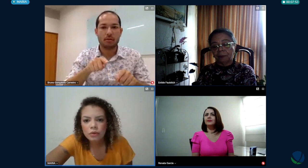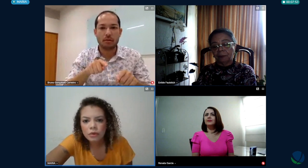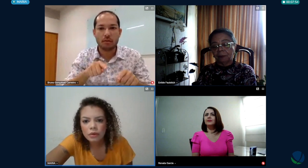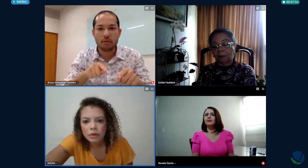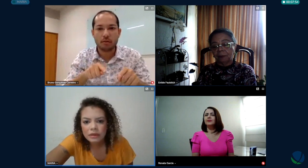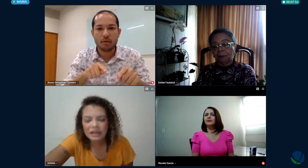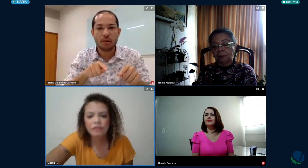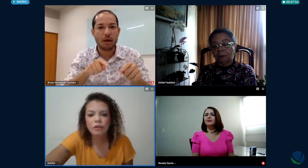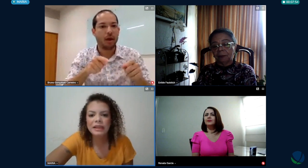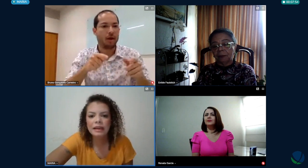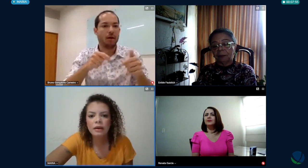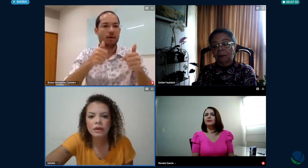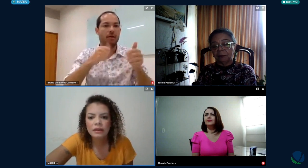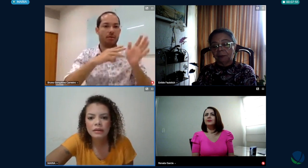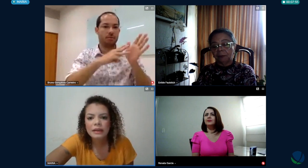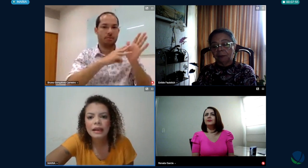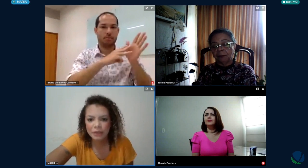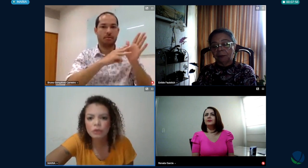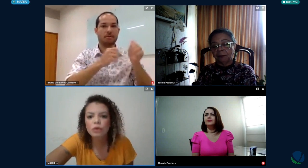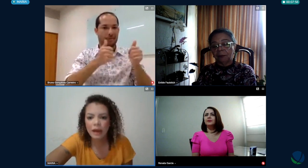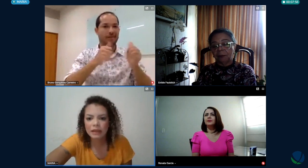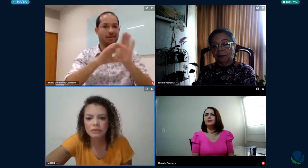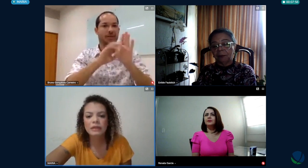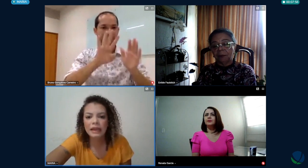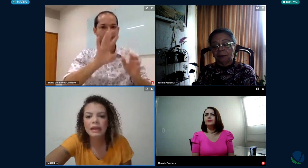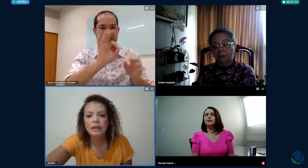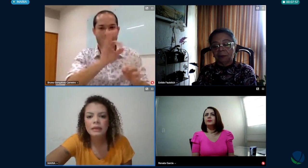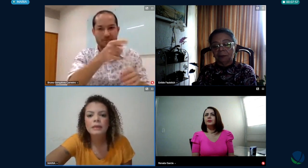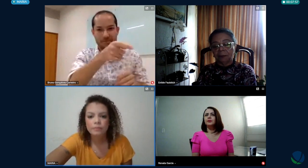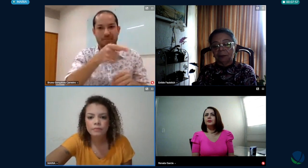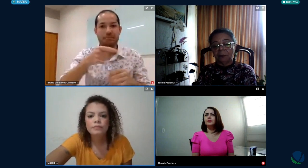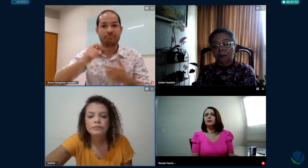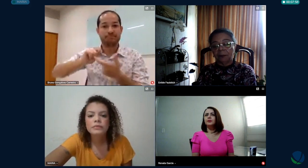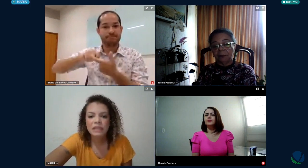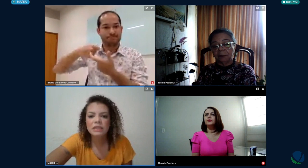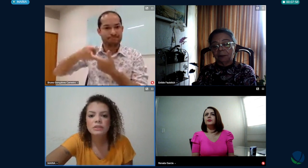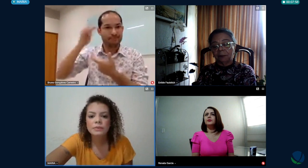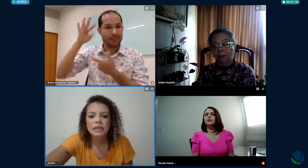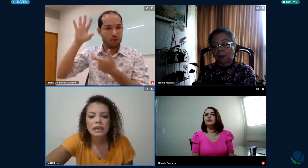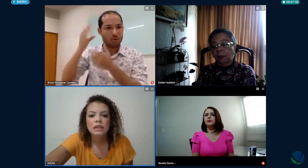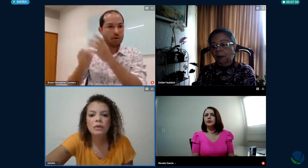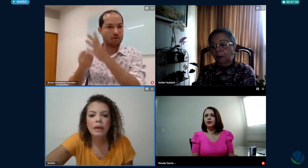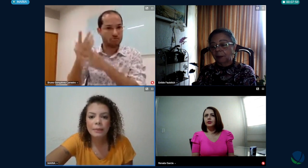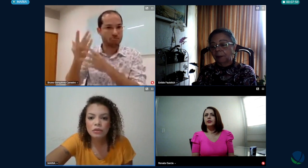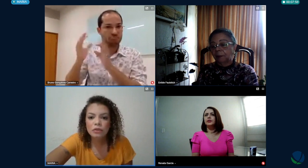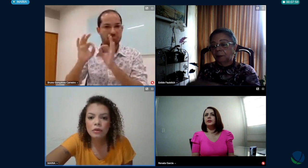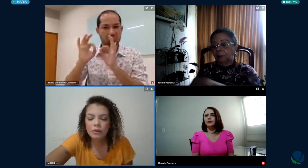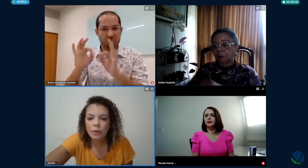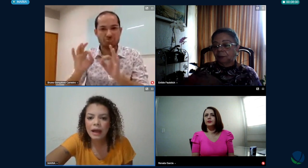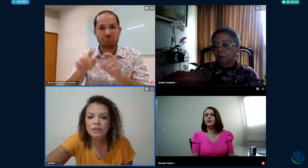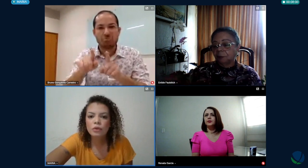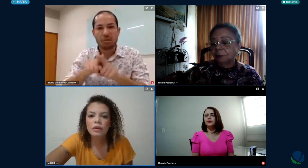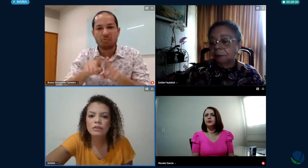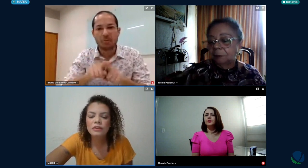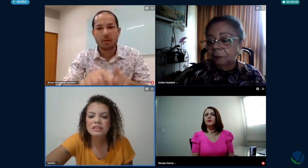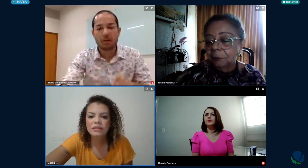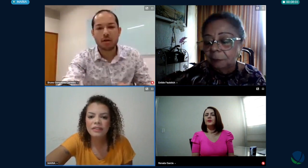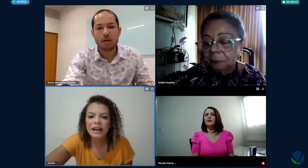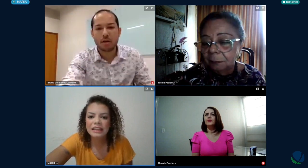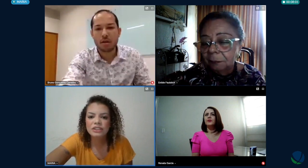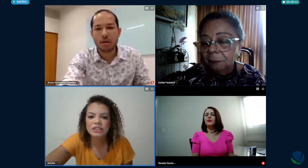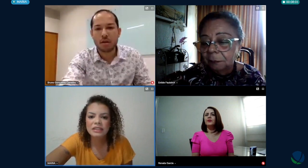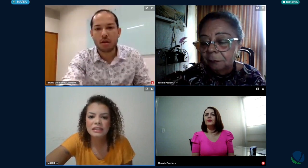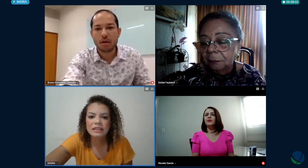4? Travou bem na hora. Capítulo 4, né? Isso. No capítulo 4, quando